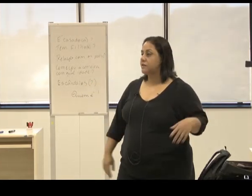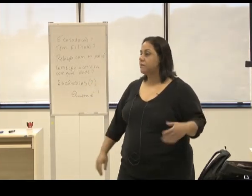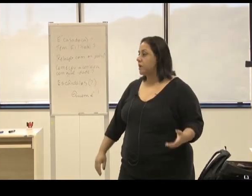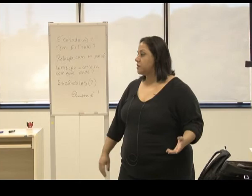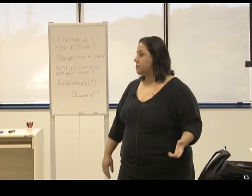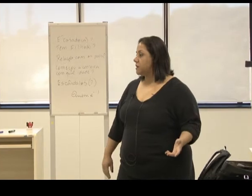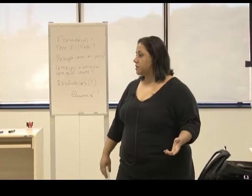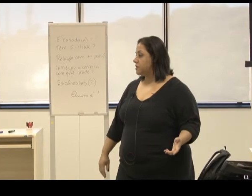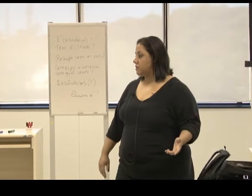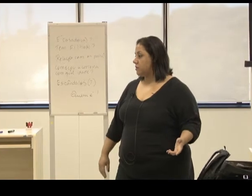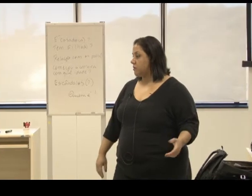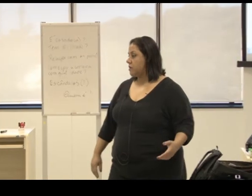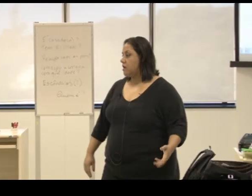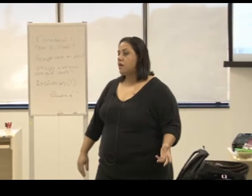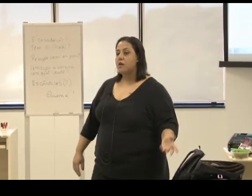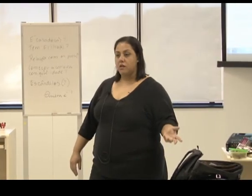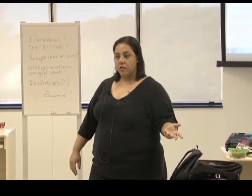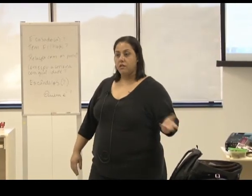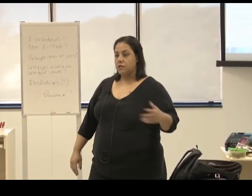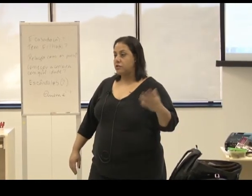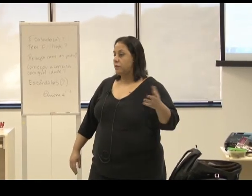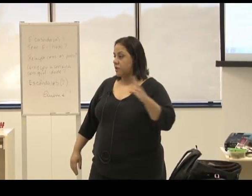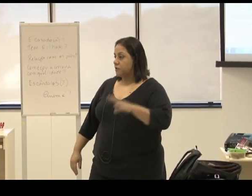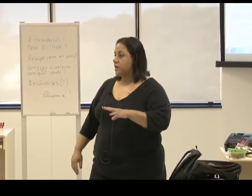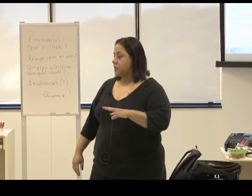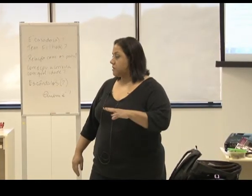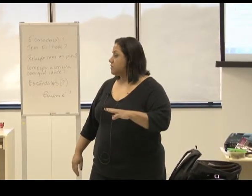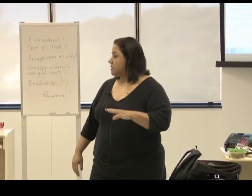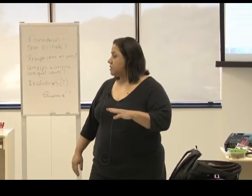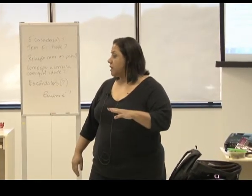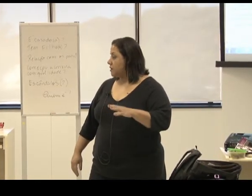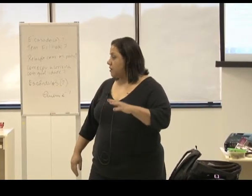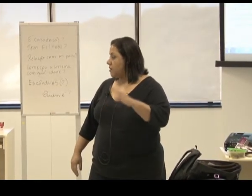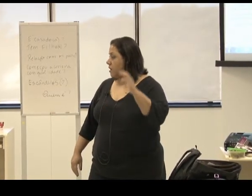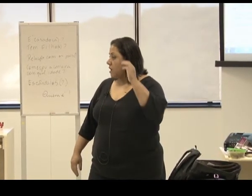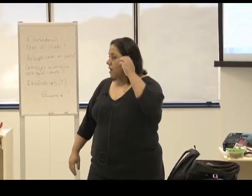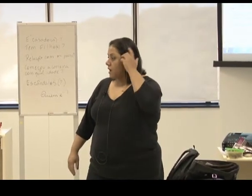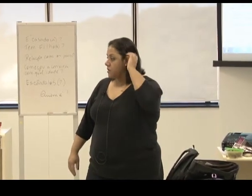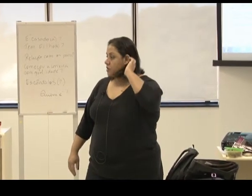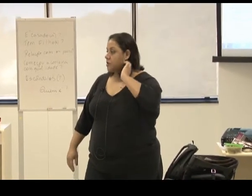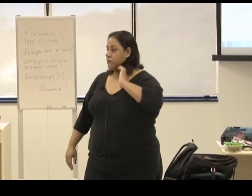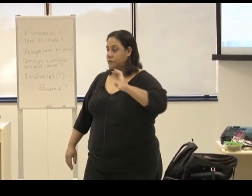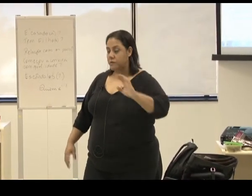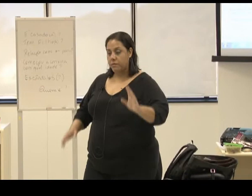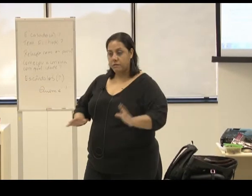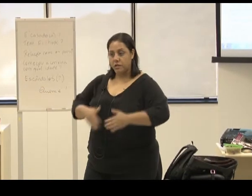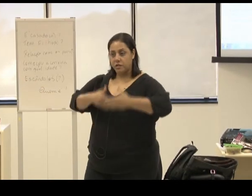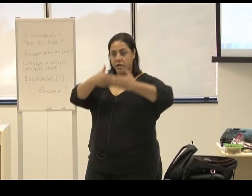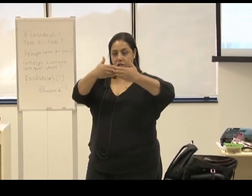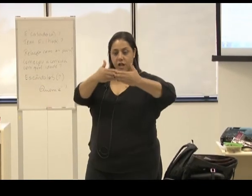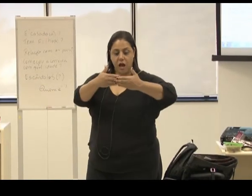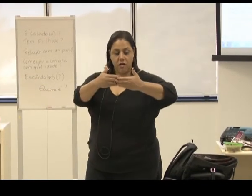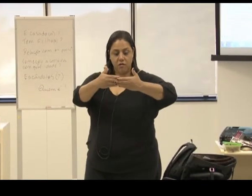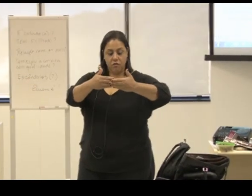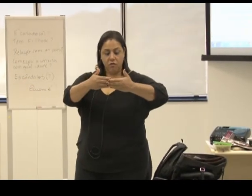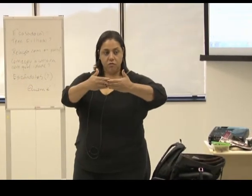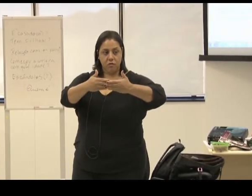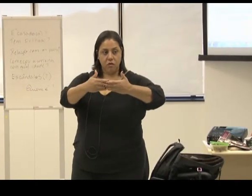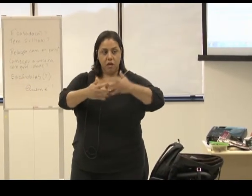de imagem e ação? A gente brinca de imagem e ação desse jeito. A gente simplesmente tem que tirar ter